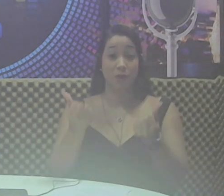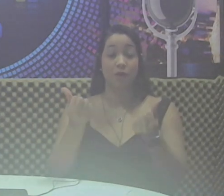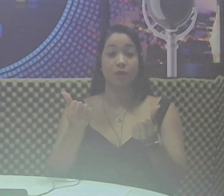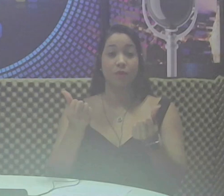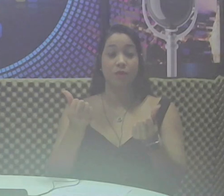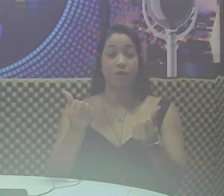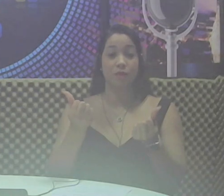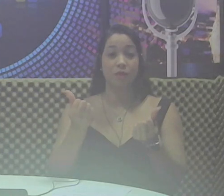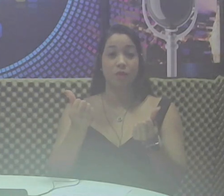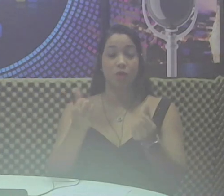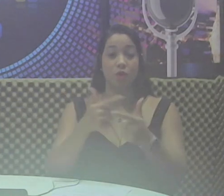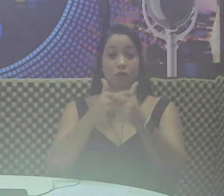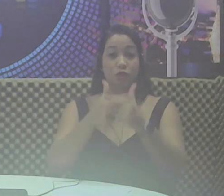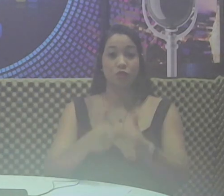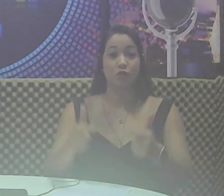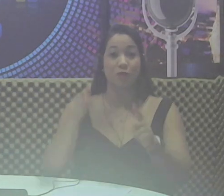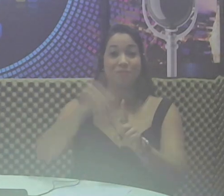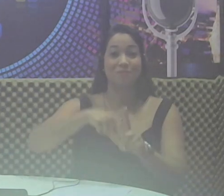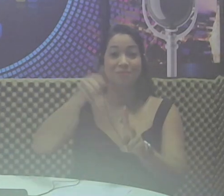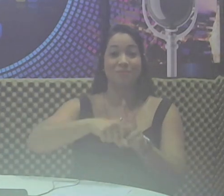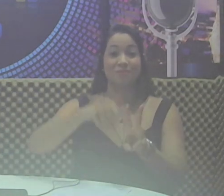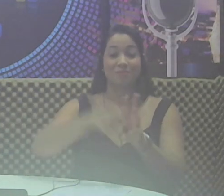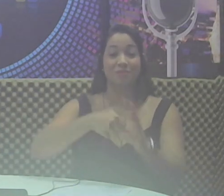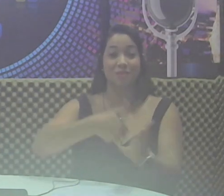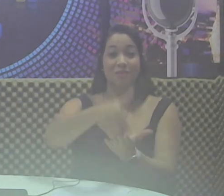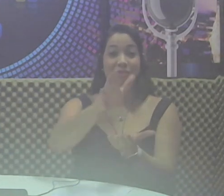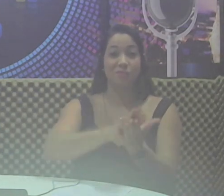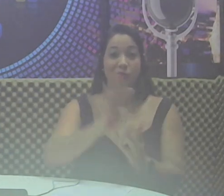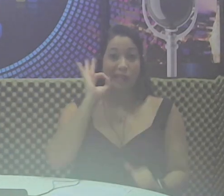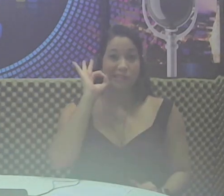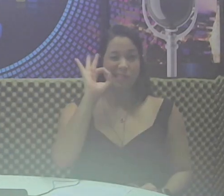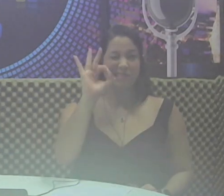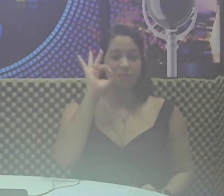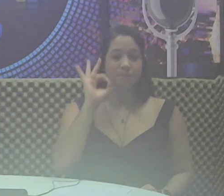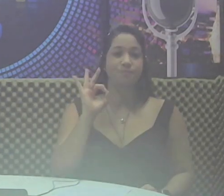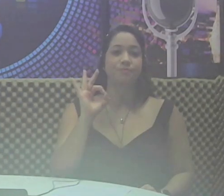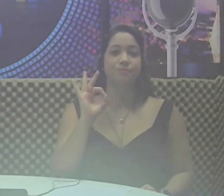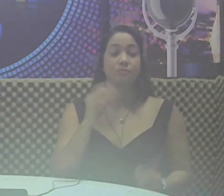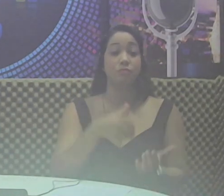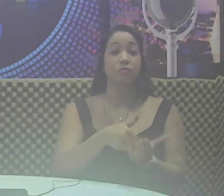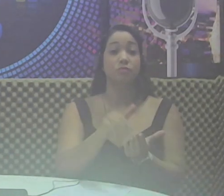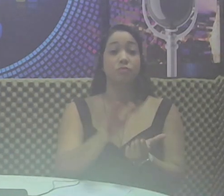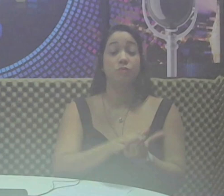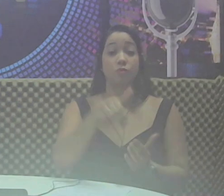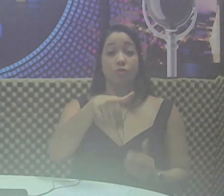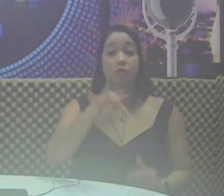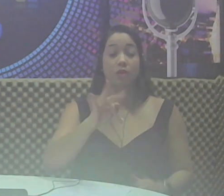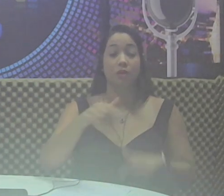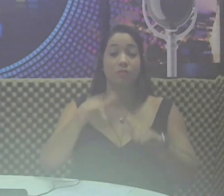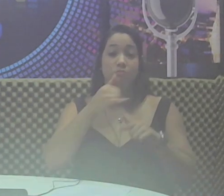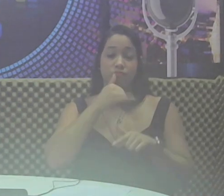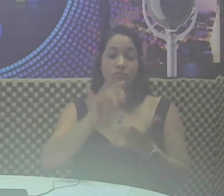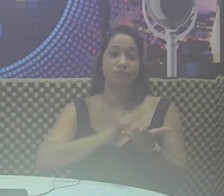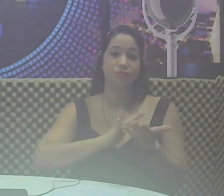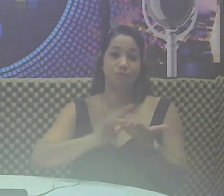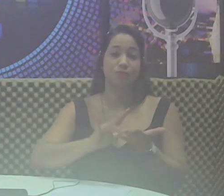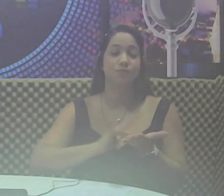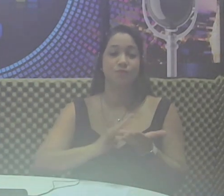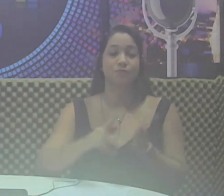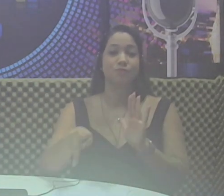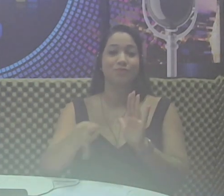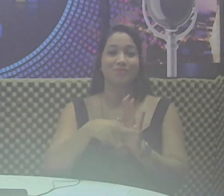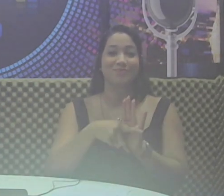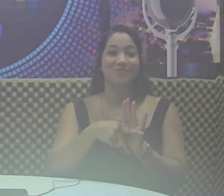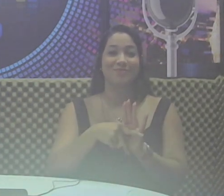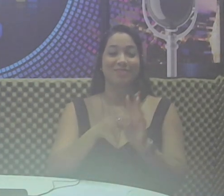segue com os sorteios mensais do programa Nota Certa, referentes às notas fiscais de serviço eletrônica emitidas por meio